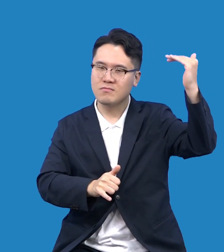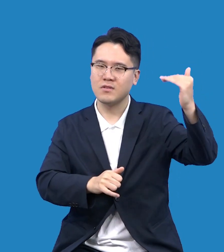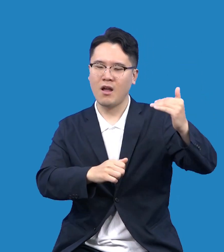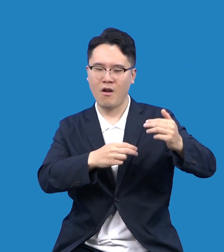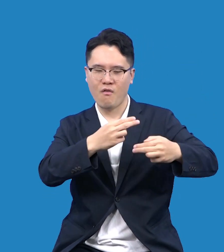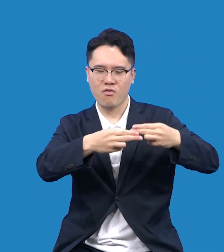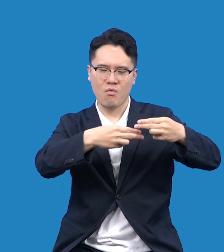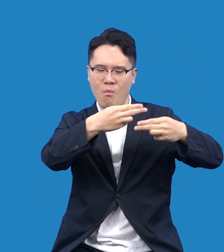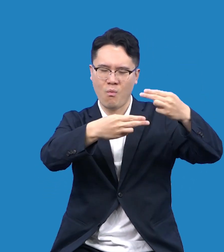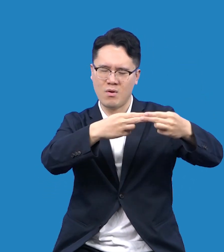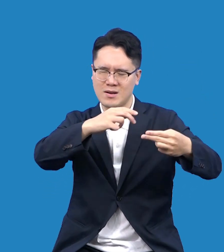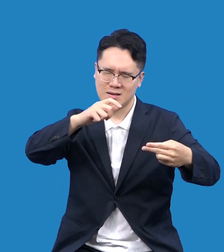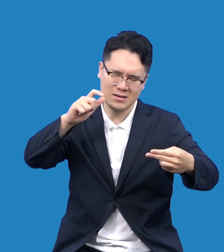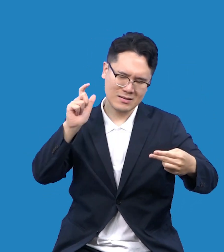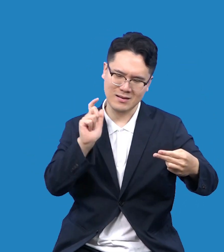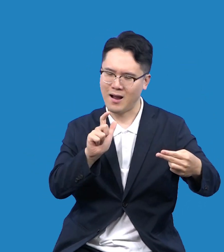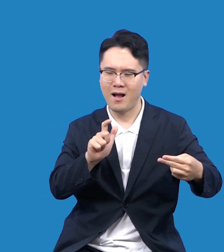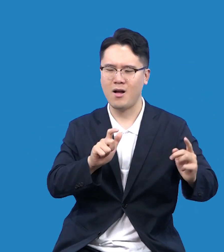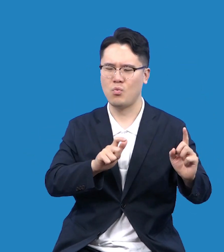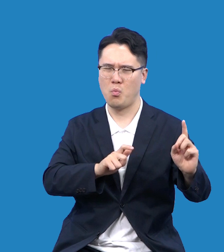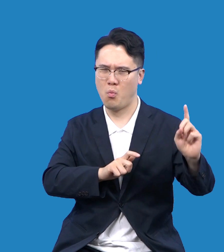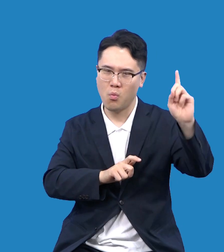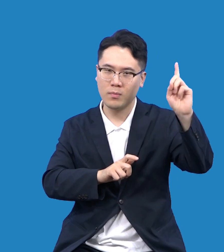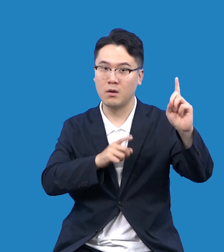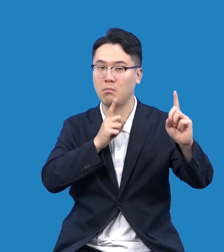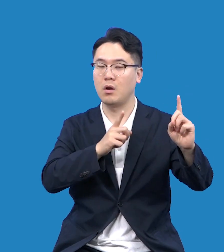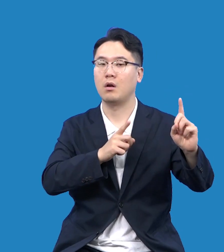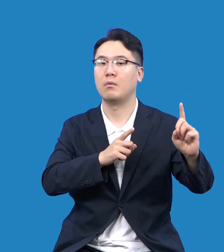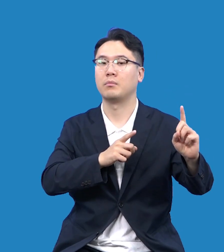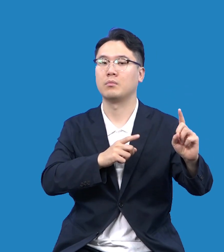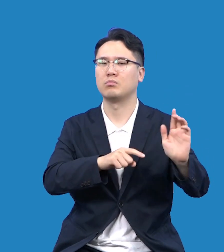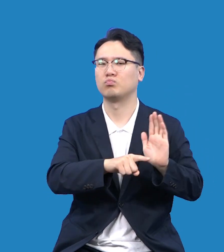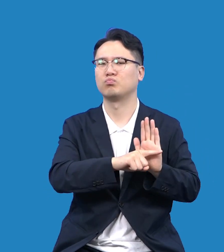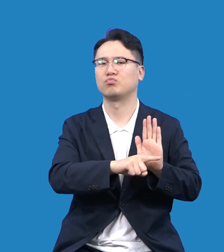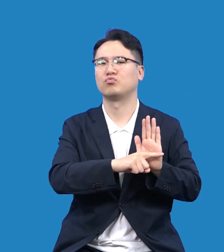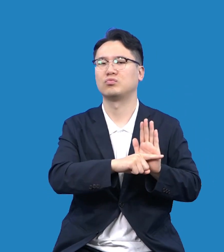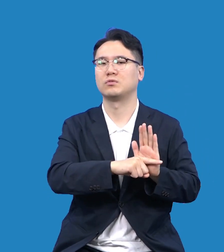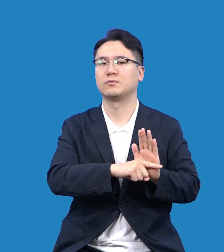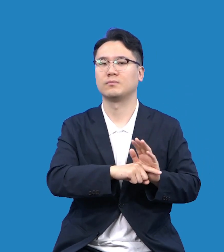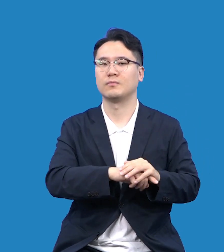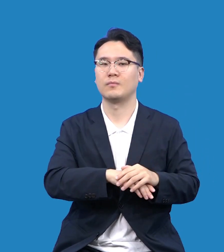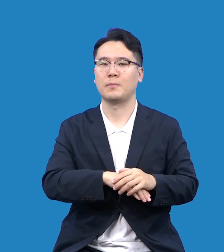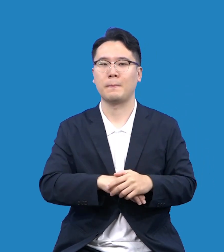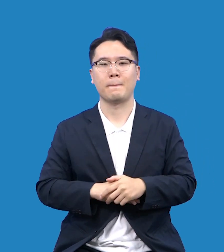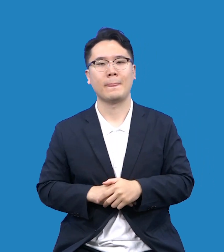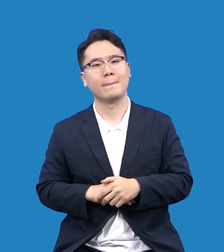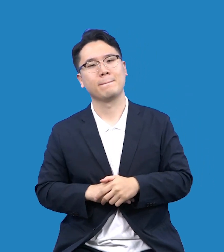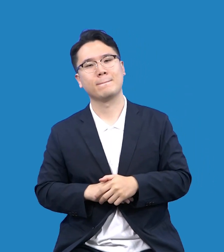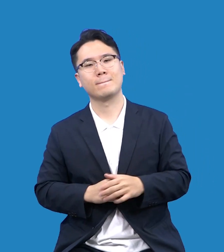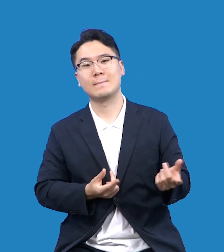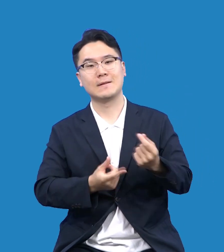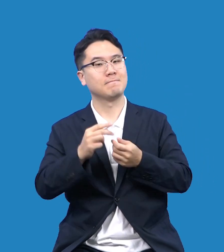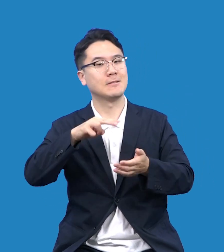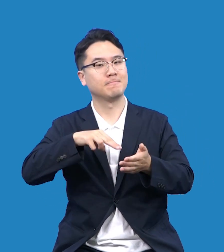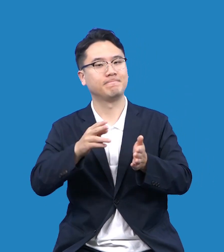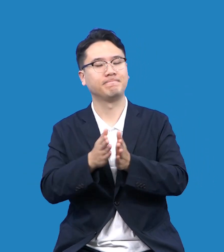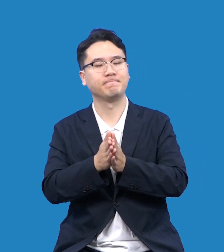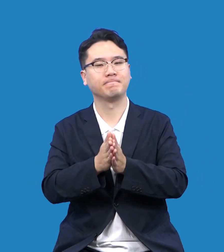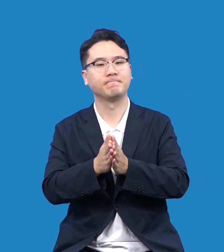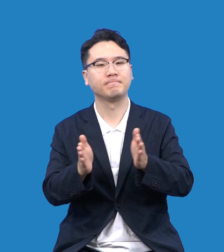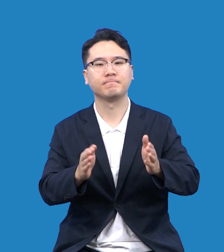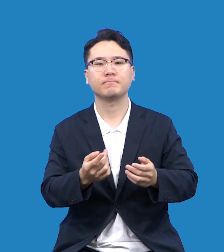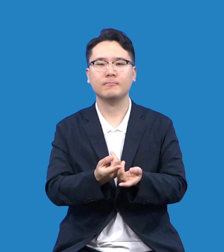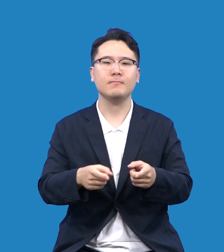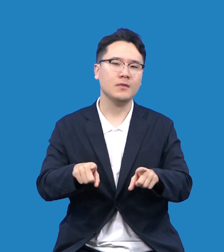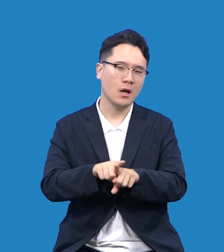이어지는 31절, 32절의 그들의 보고를 경청해 보십시오. 같이 읽겠습니다. 시작. 그와 함께 올라갔던